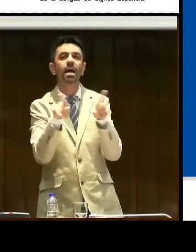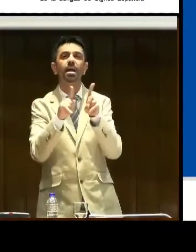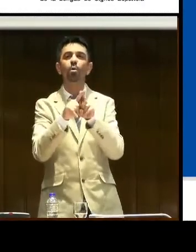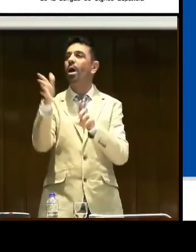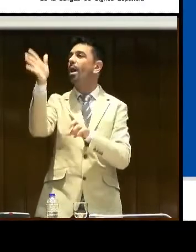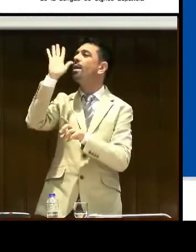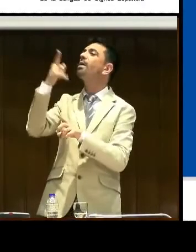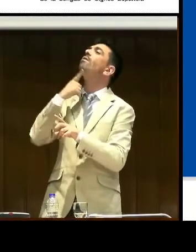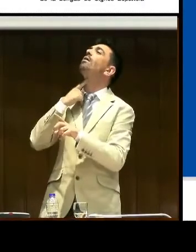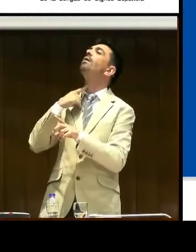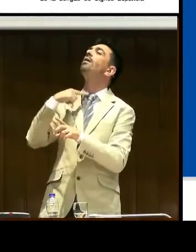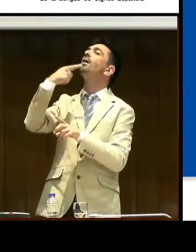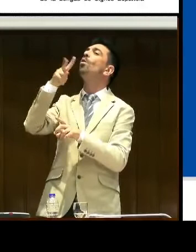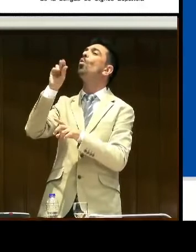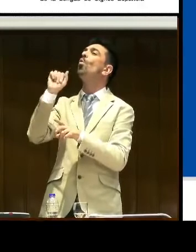garganta,